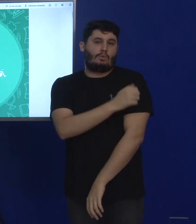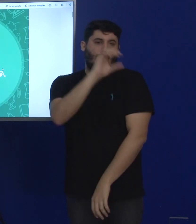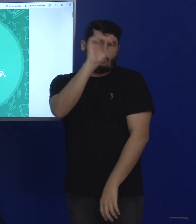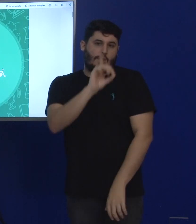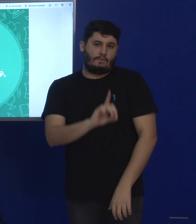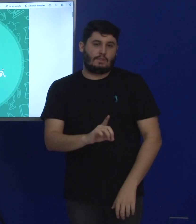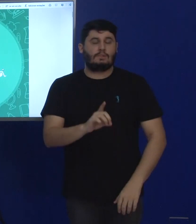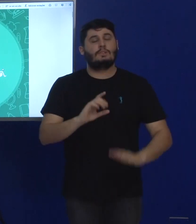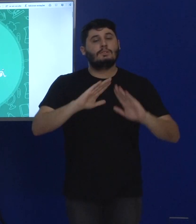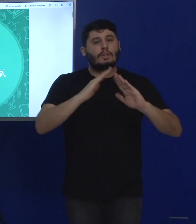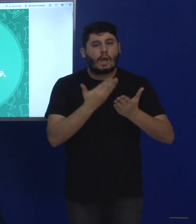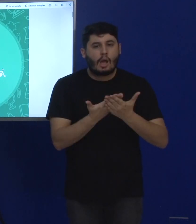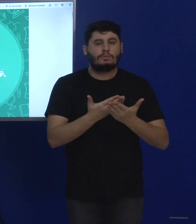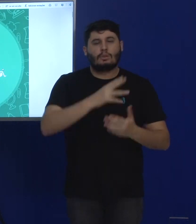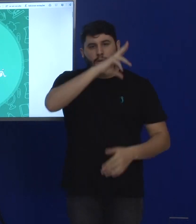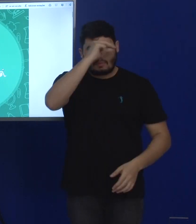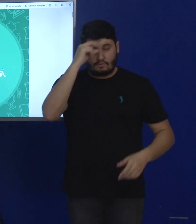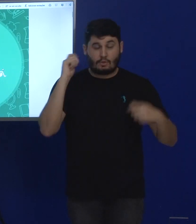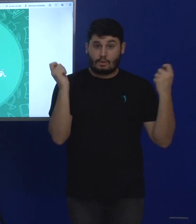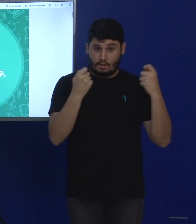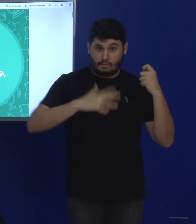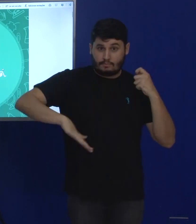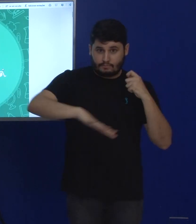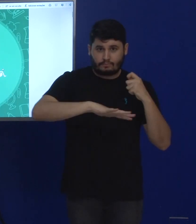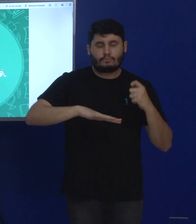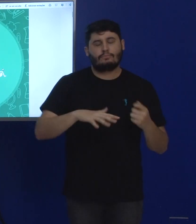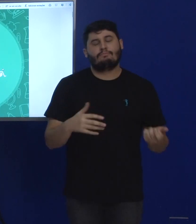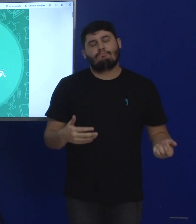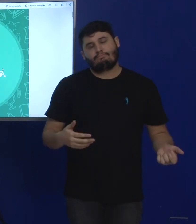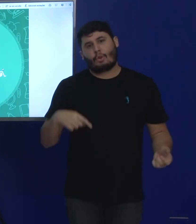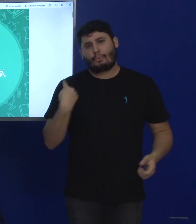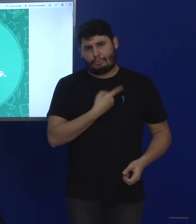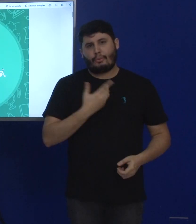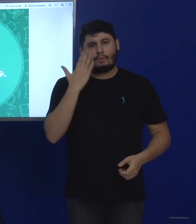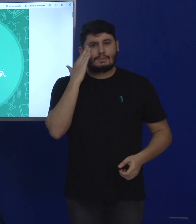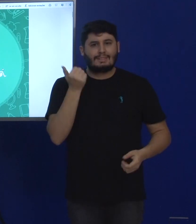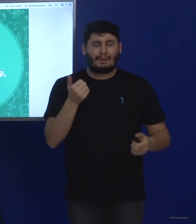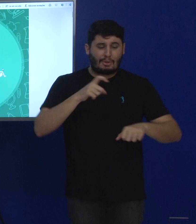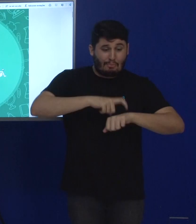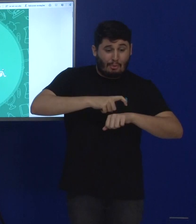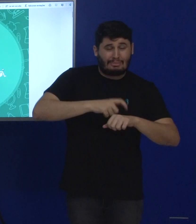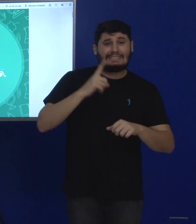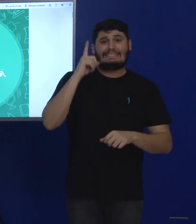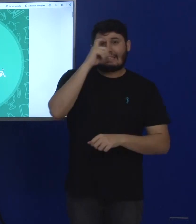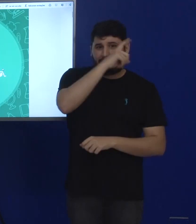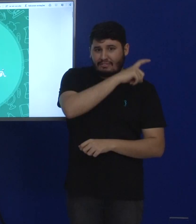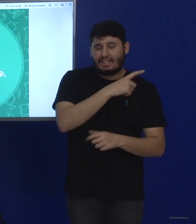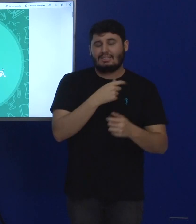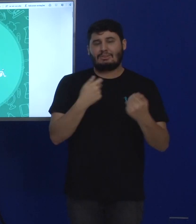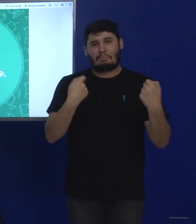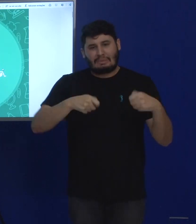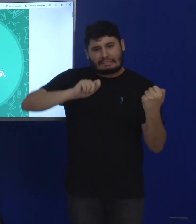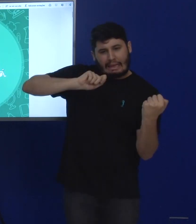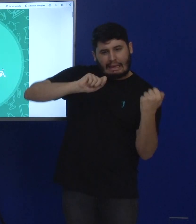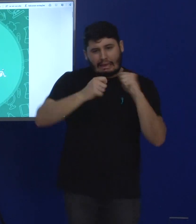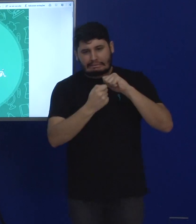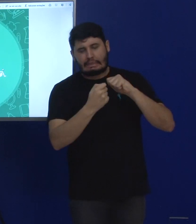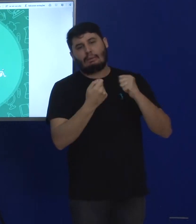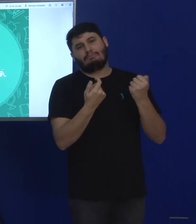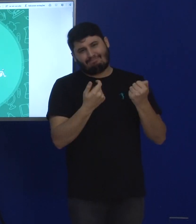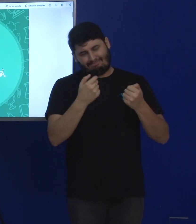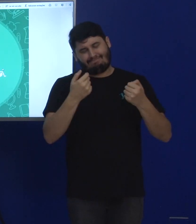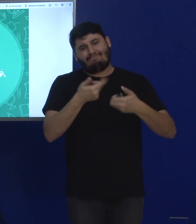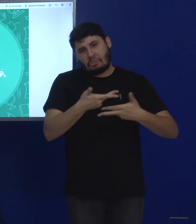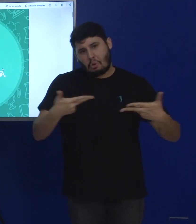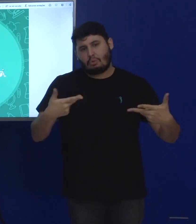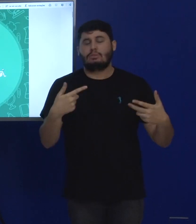nosso município. Nós sabemos que é um momento de muita dificuldade, de muita readaptação, compreendemos de que é